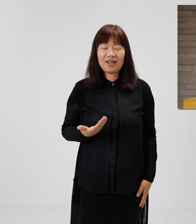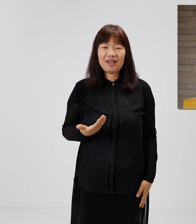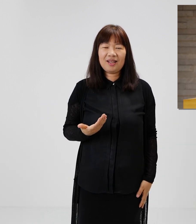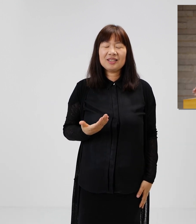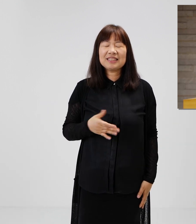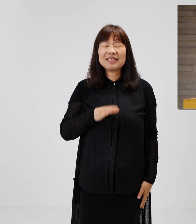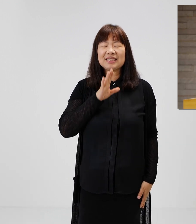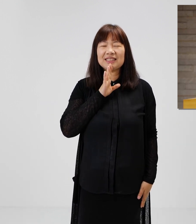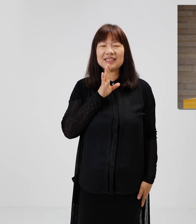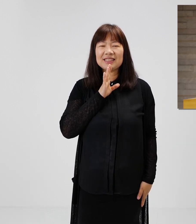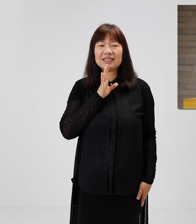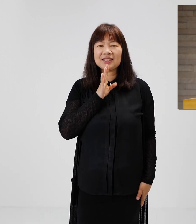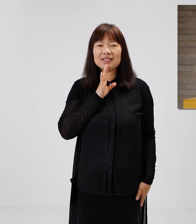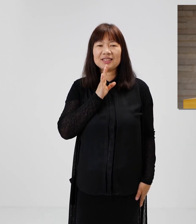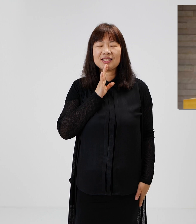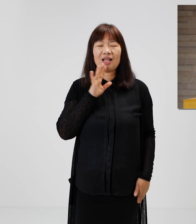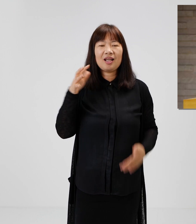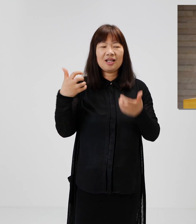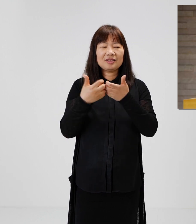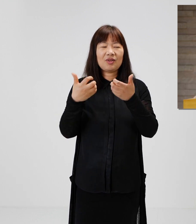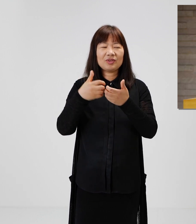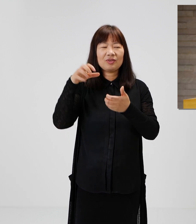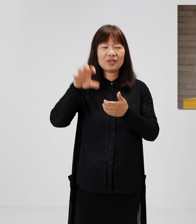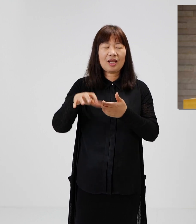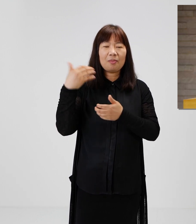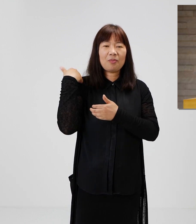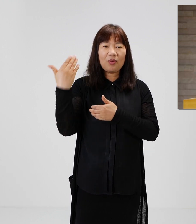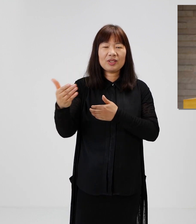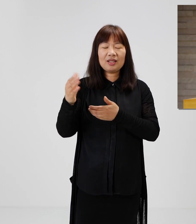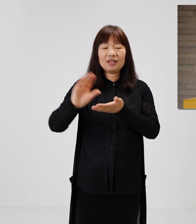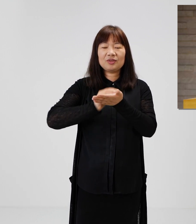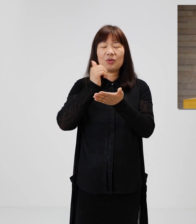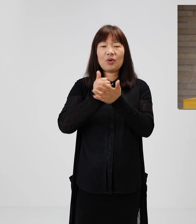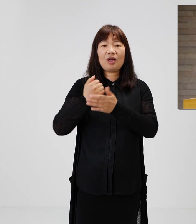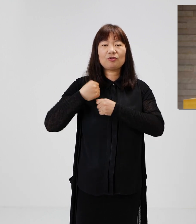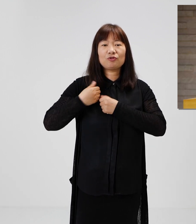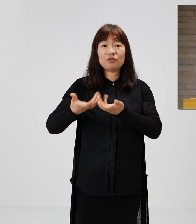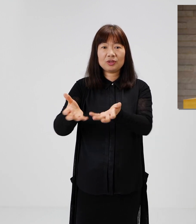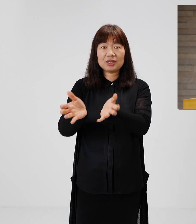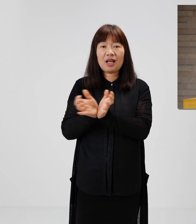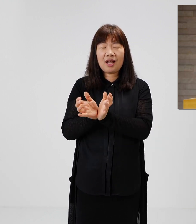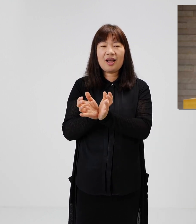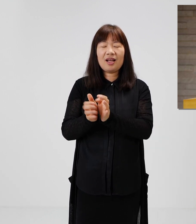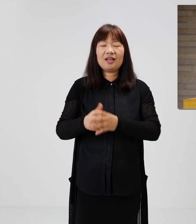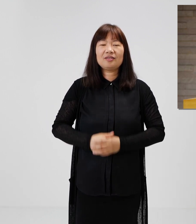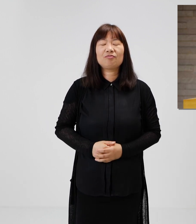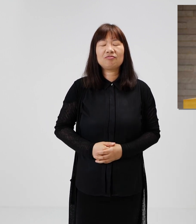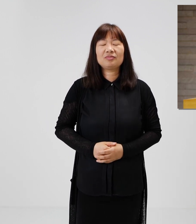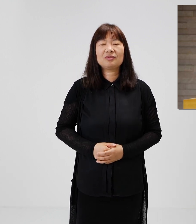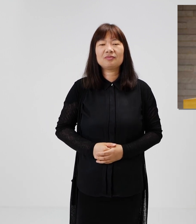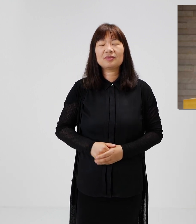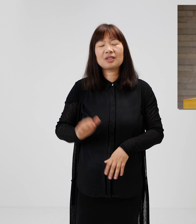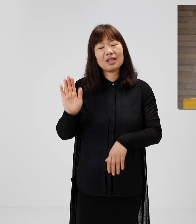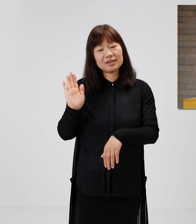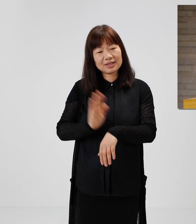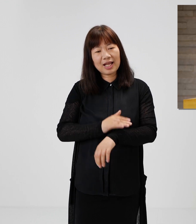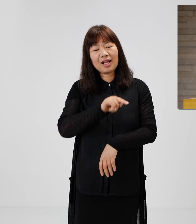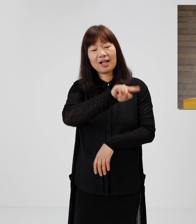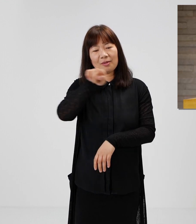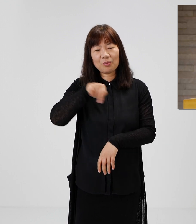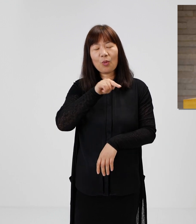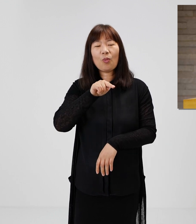그거야말로 진짜 전쟁터에 던져진 그리스도의 군사가 전선을 잘못 이해하고 있는